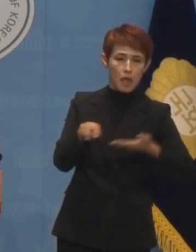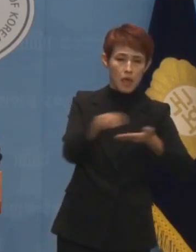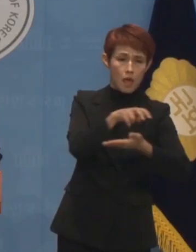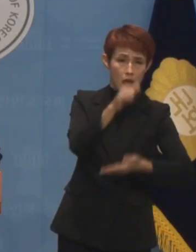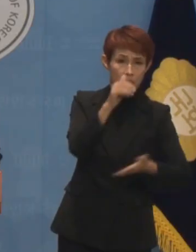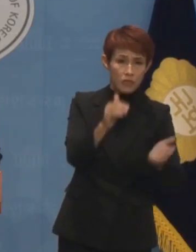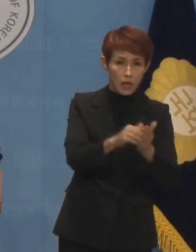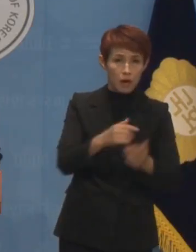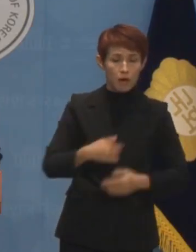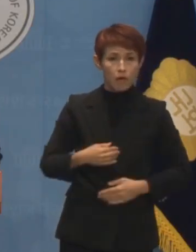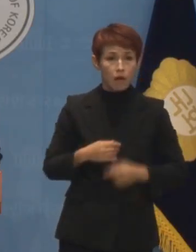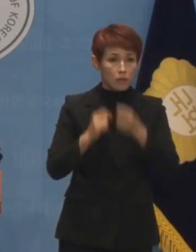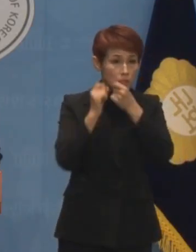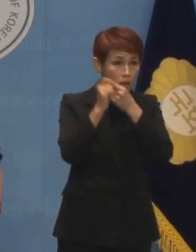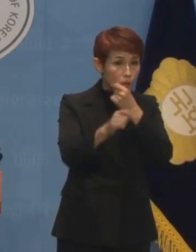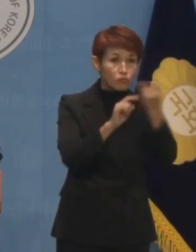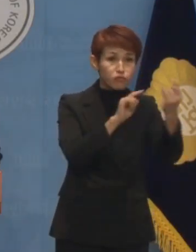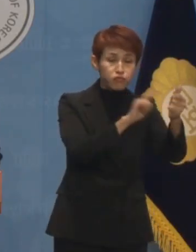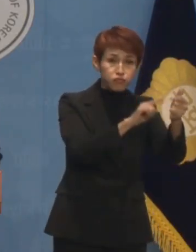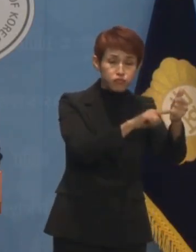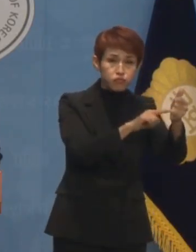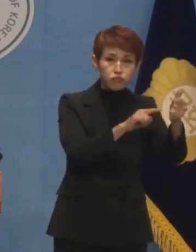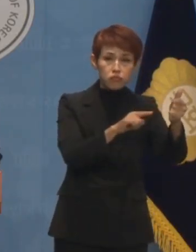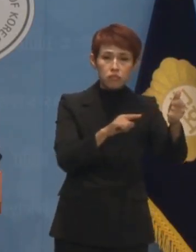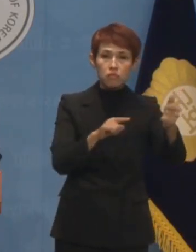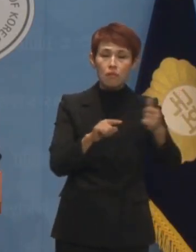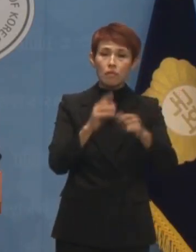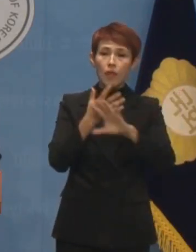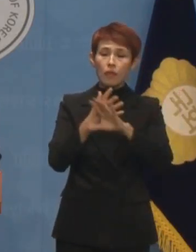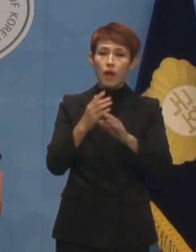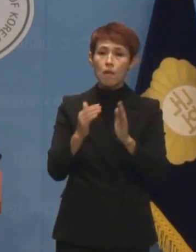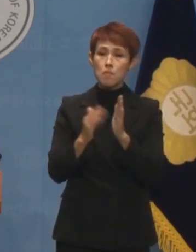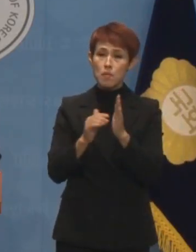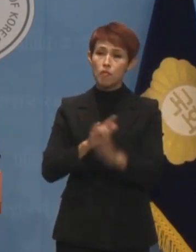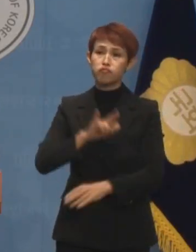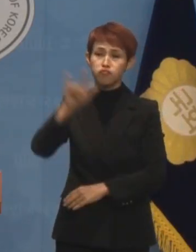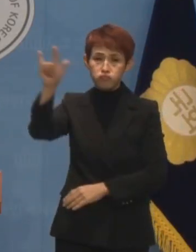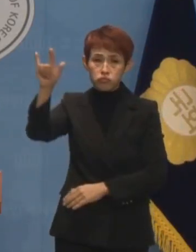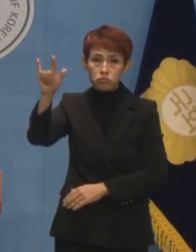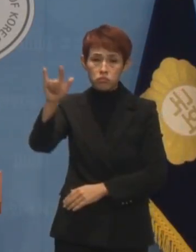사람에게 어떻게 비공개 순방 일정이 흘러갔습니까?